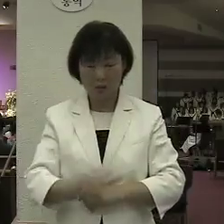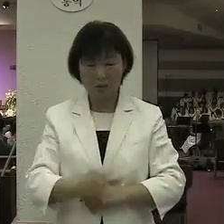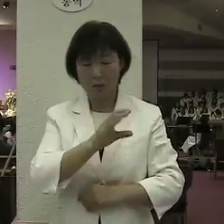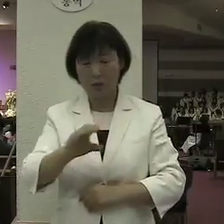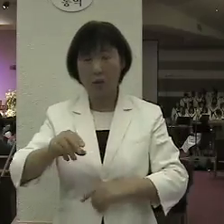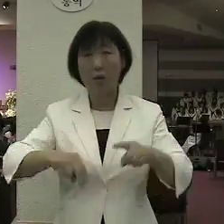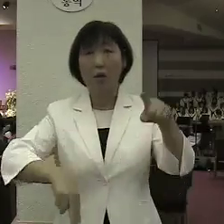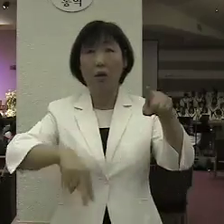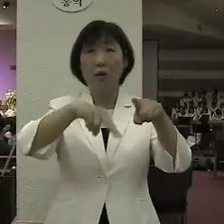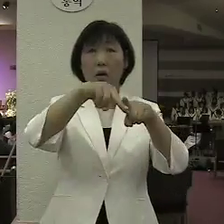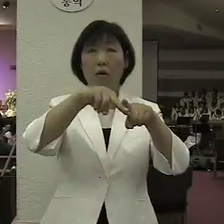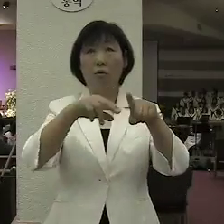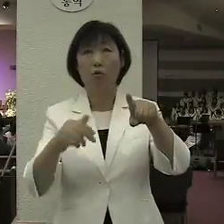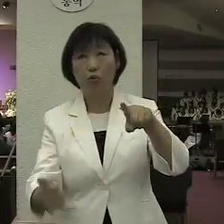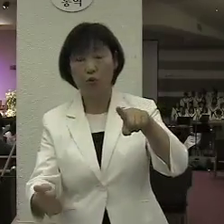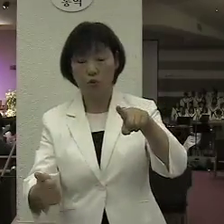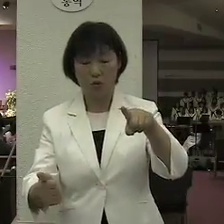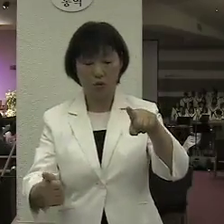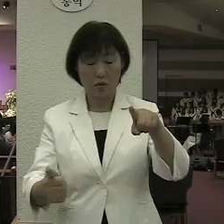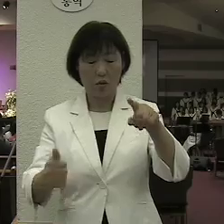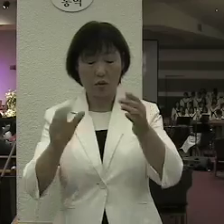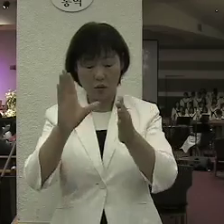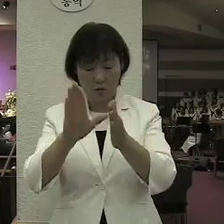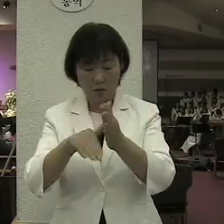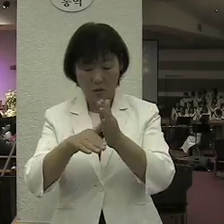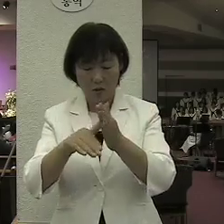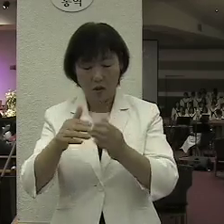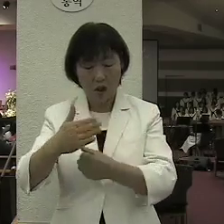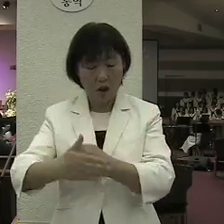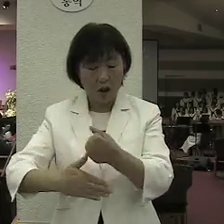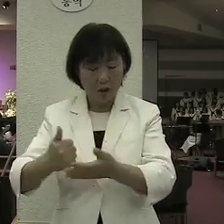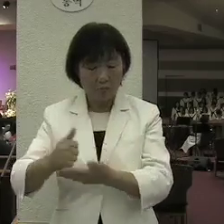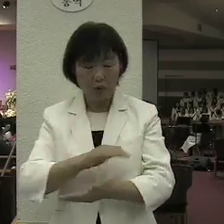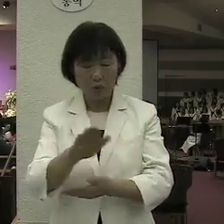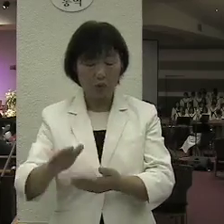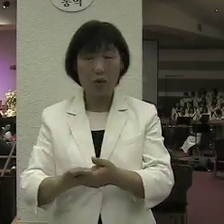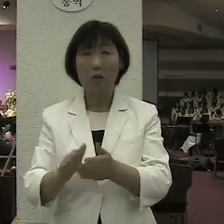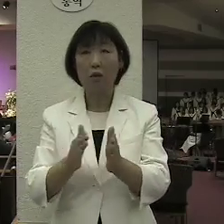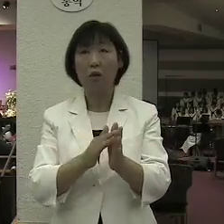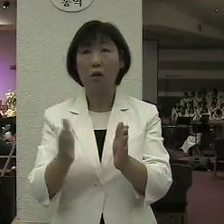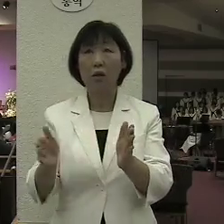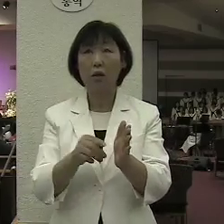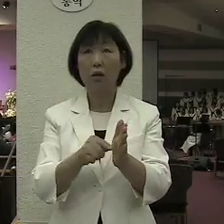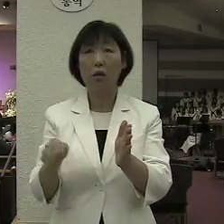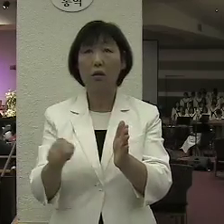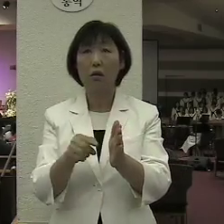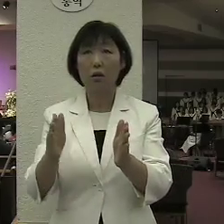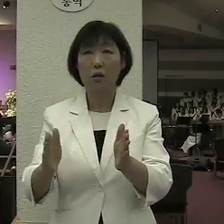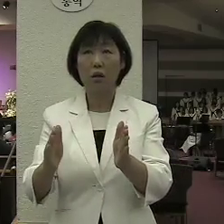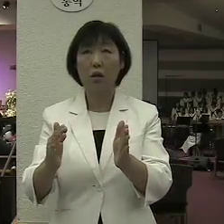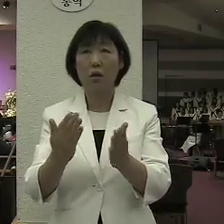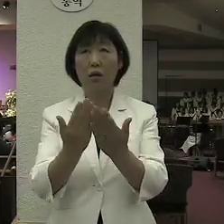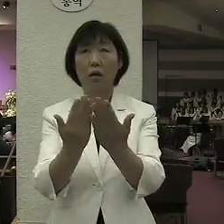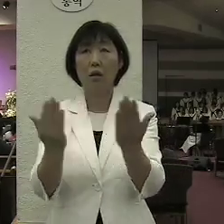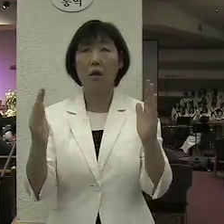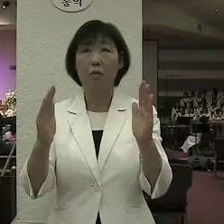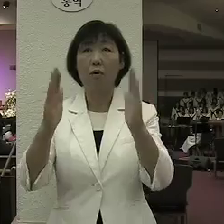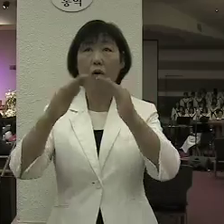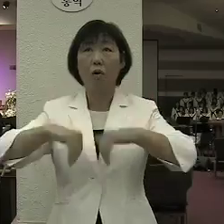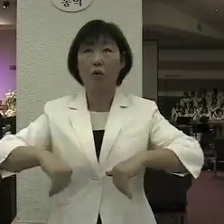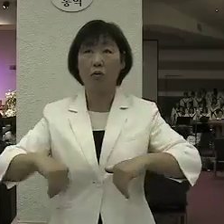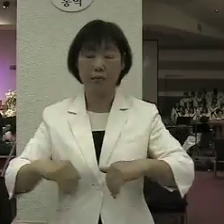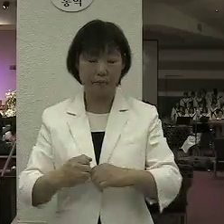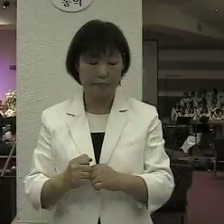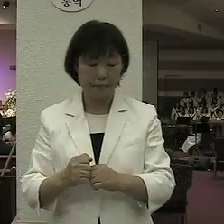사이에 어린 양이 섰는데 일찍 죽임을 당한 것 같더라. 죽임을 당하신 하나님의 어린